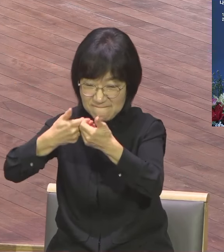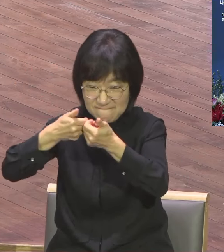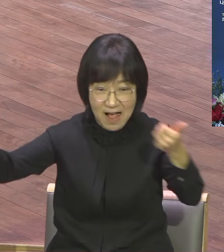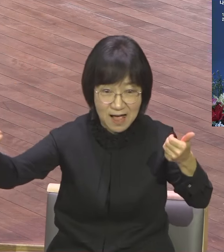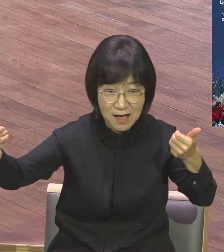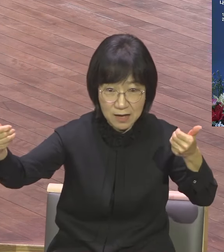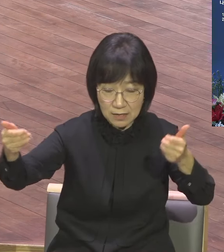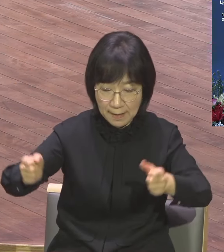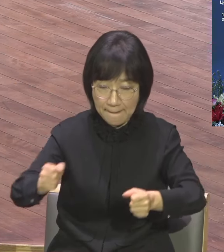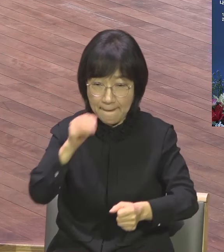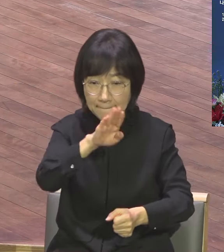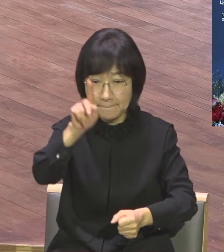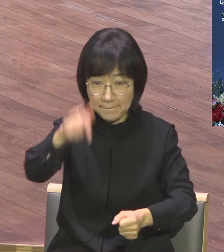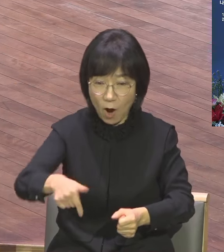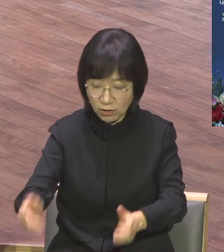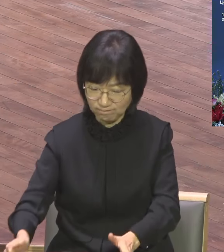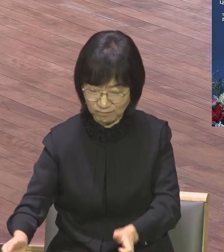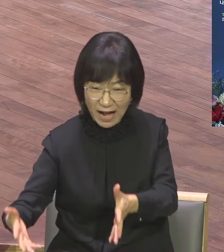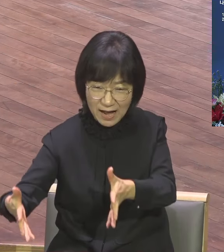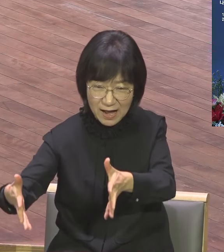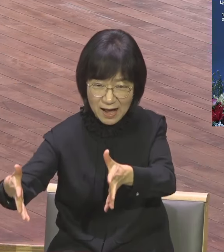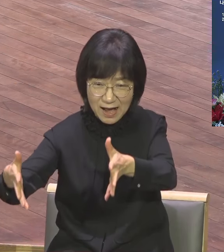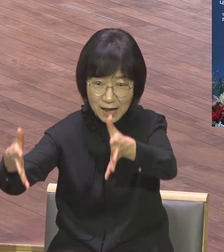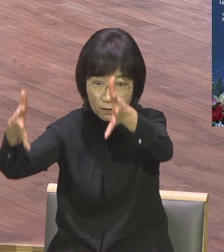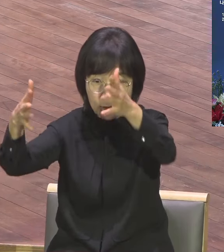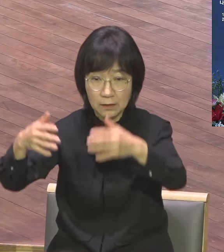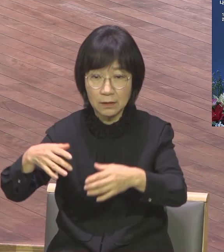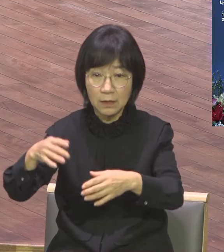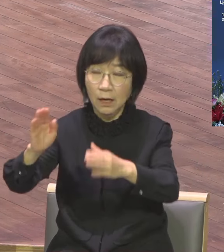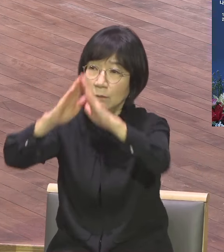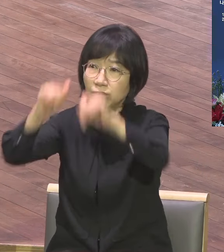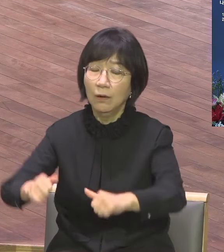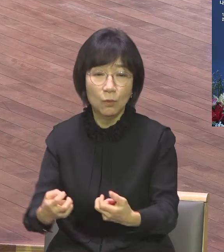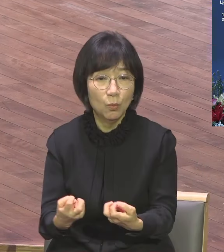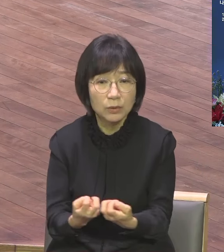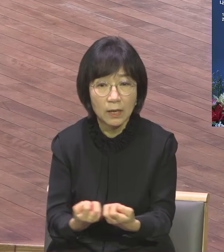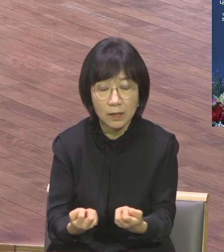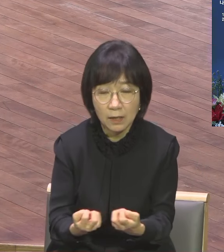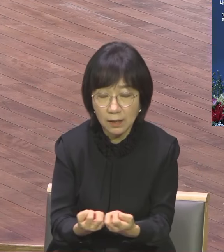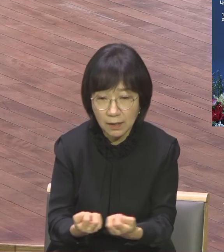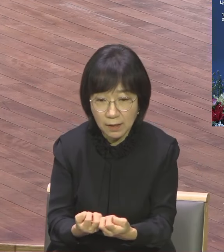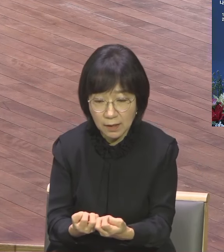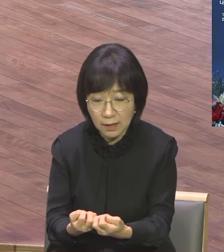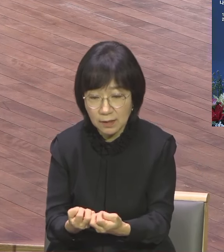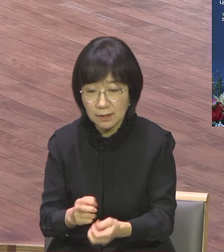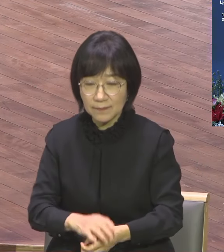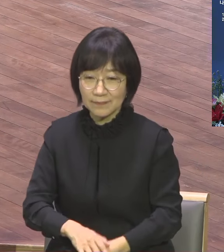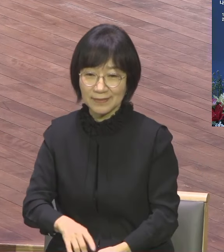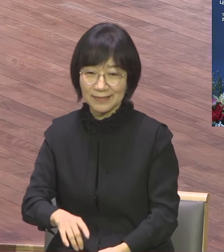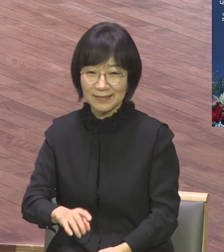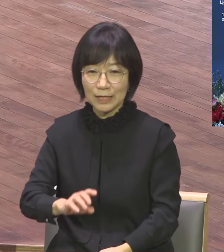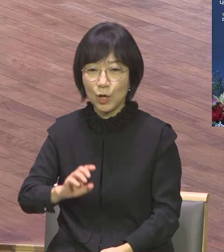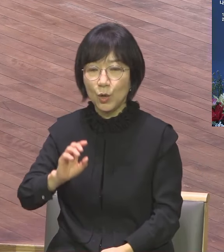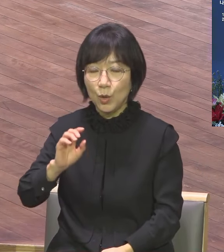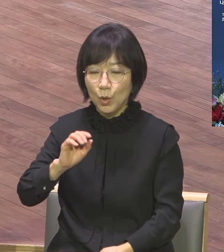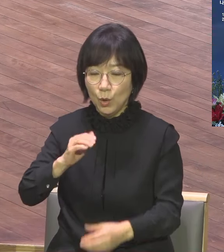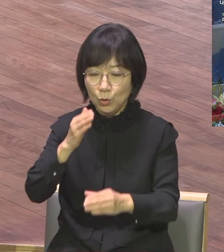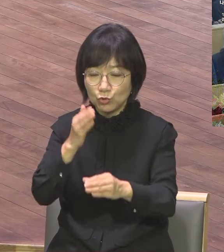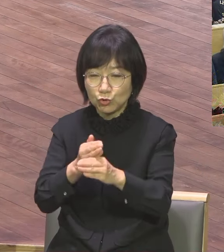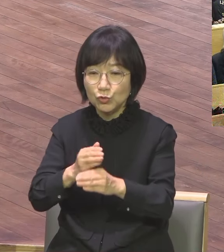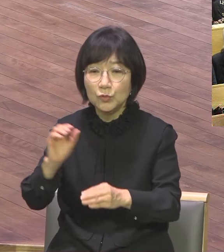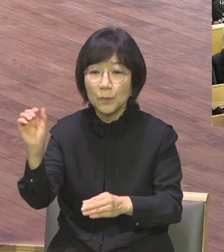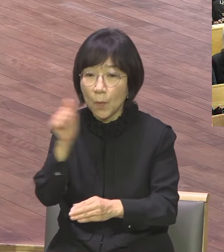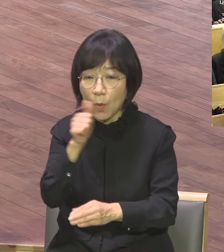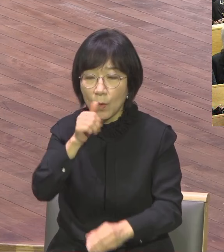관계를 어떻게 해결합니까? 이 해결할 길은 중보자 예수